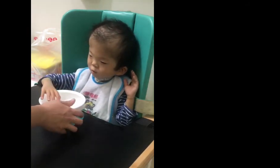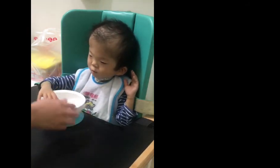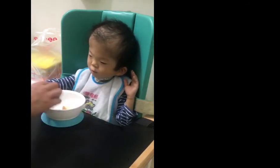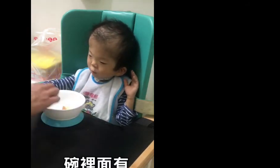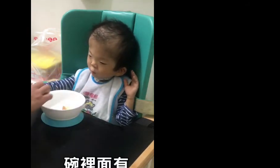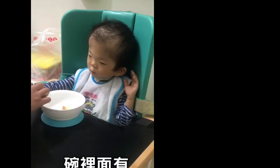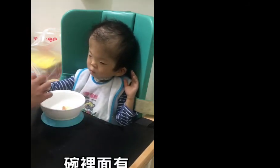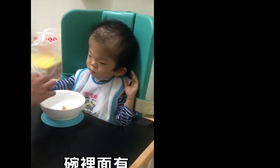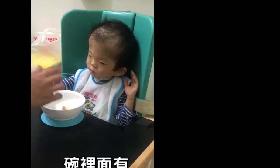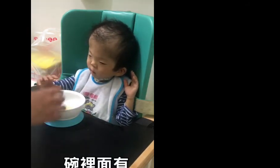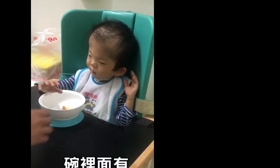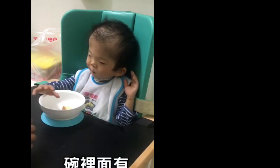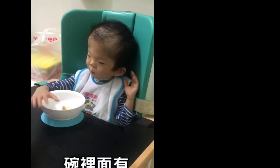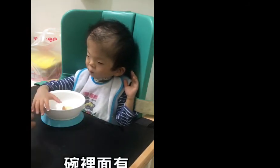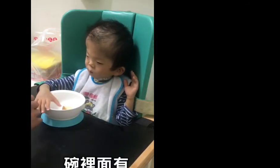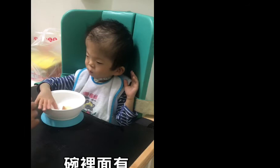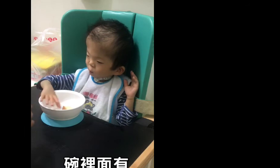里面碗里面有，自己拿。